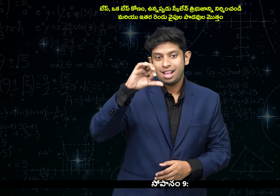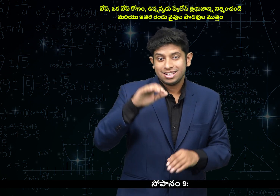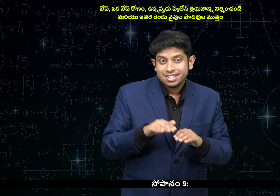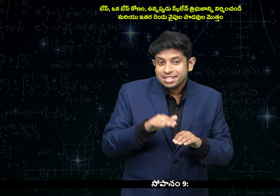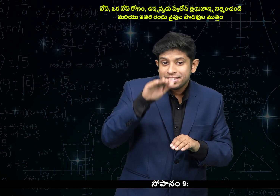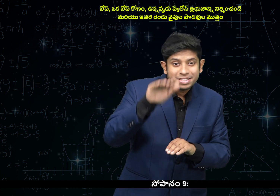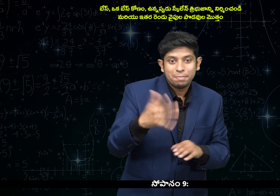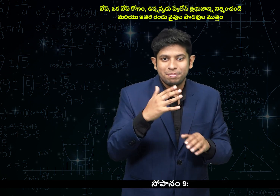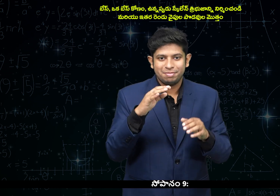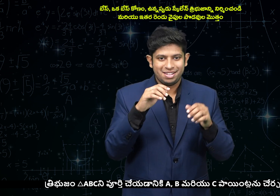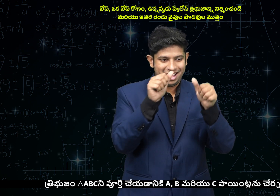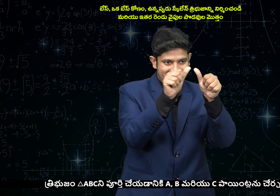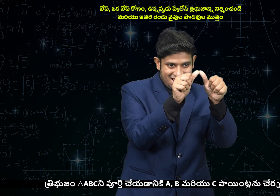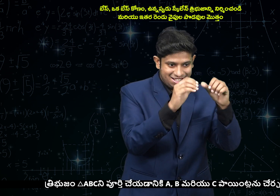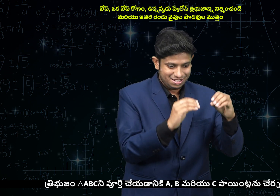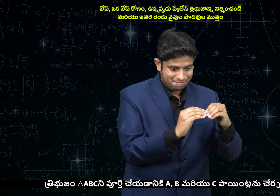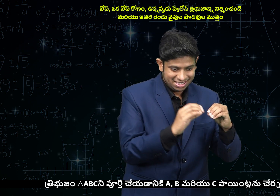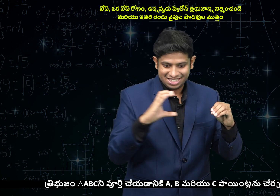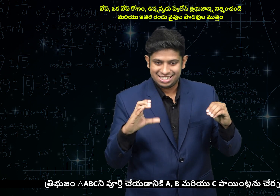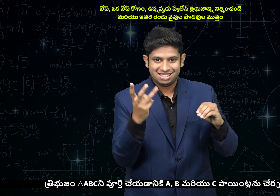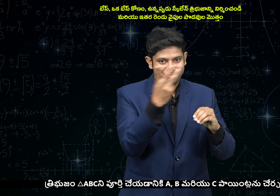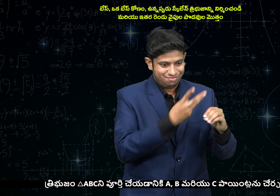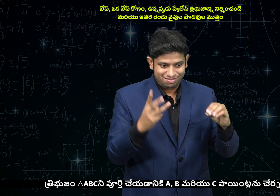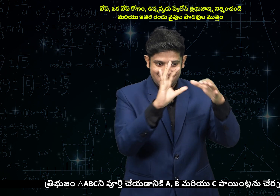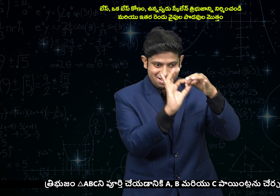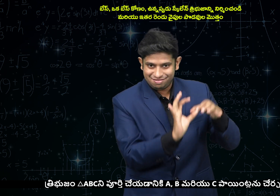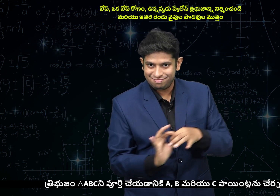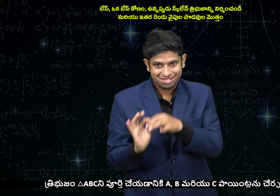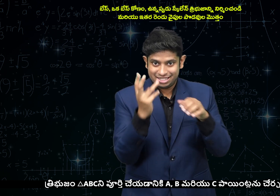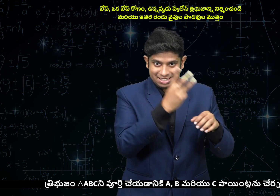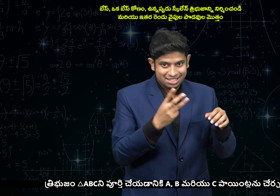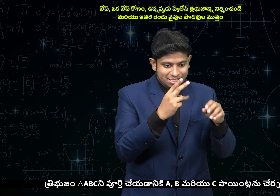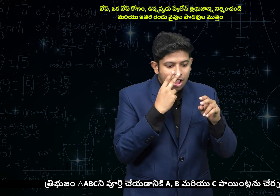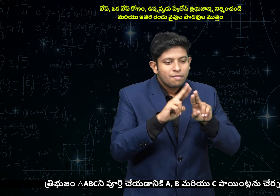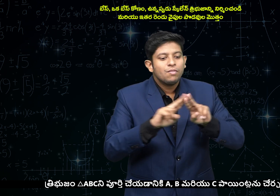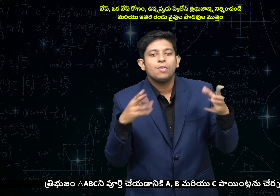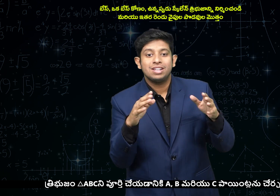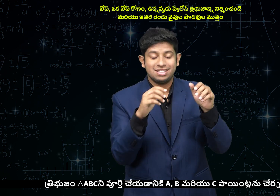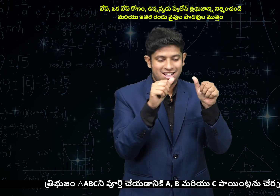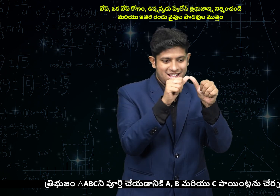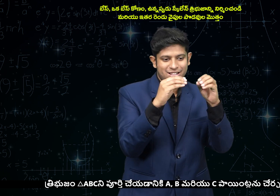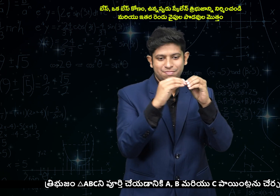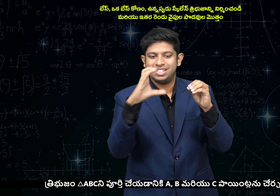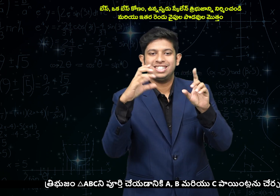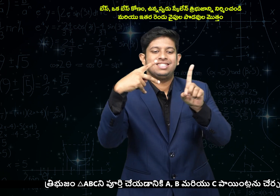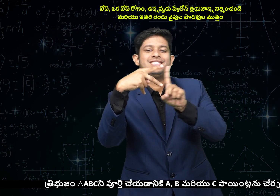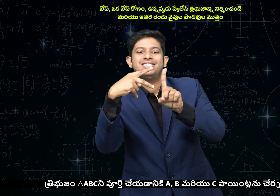సోపానం 9. త్రిభుజం ట్రయాంగిల్ ఏబీసీని పూర్తి చేయడానికి ఏ, బి